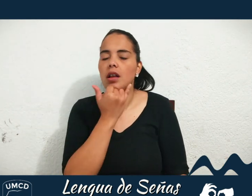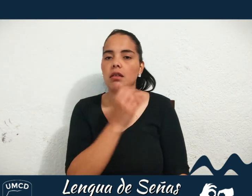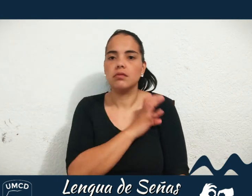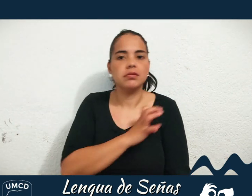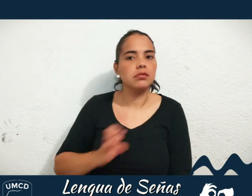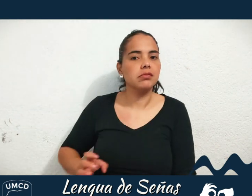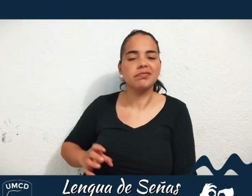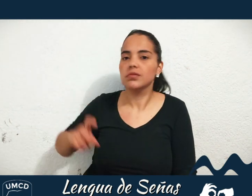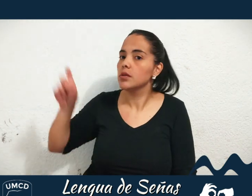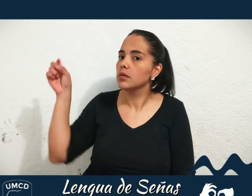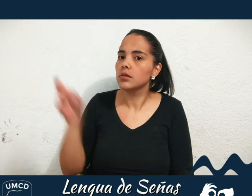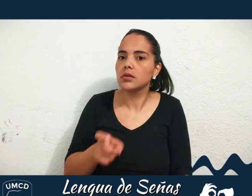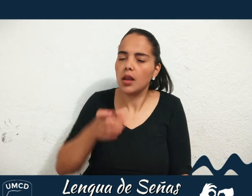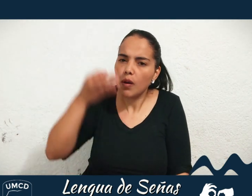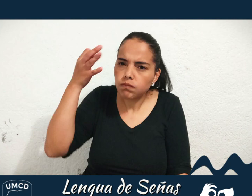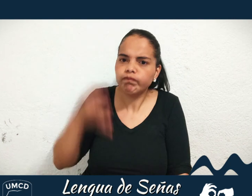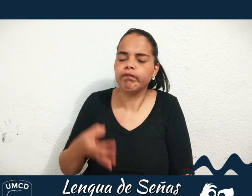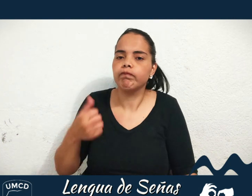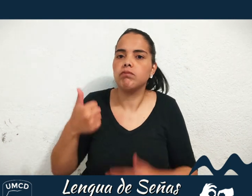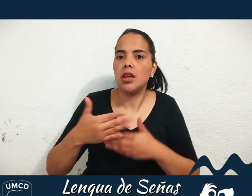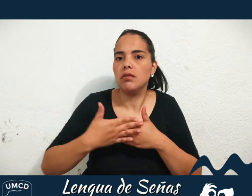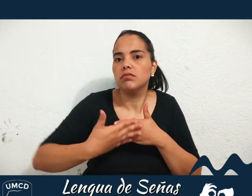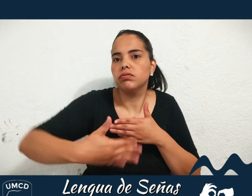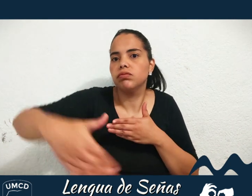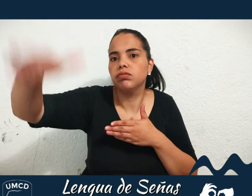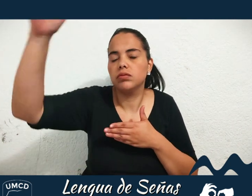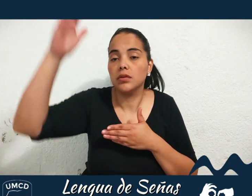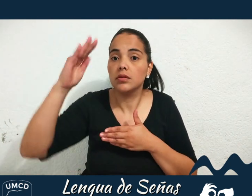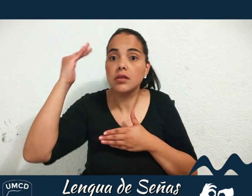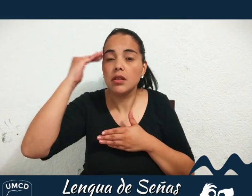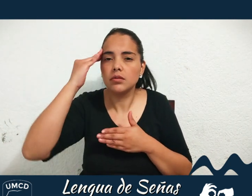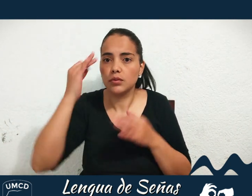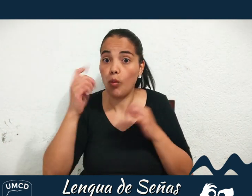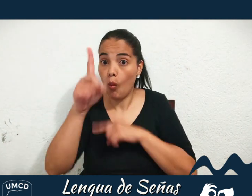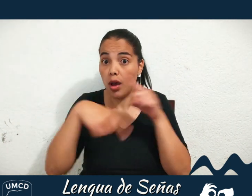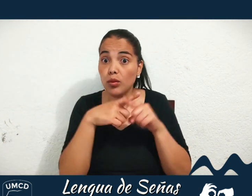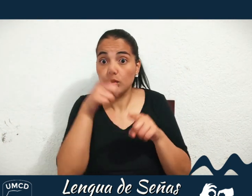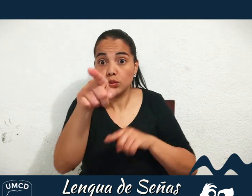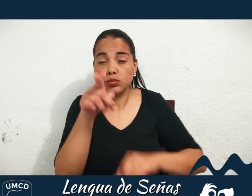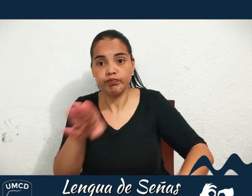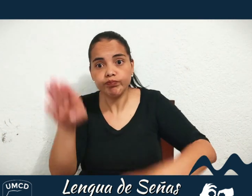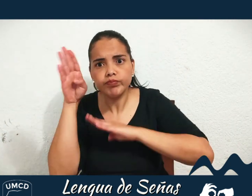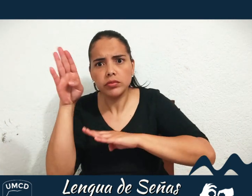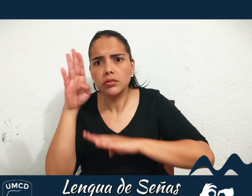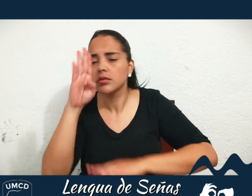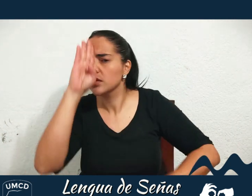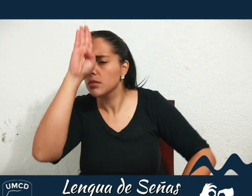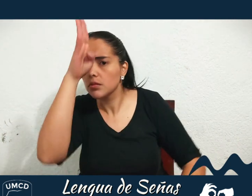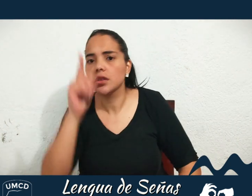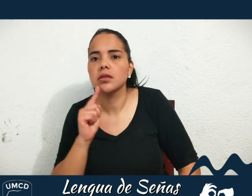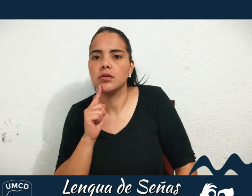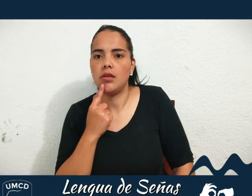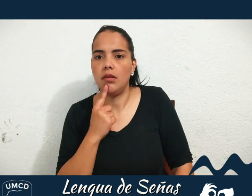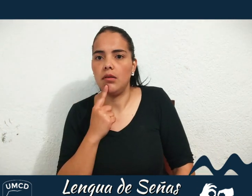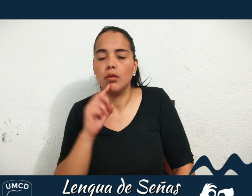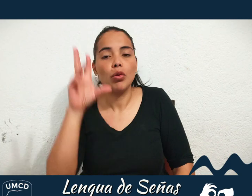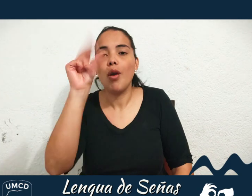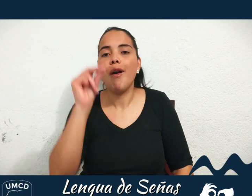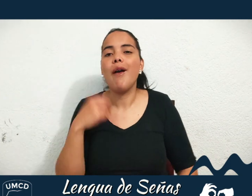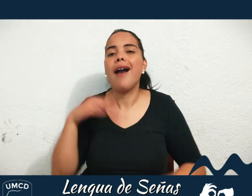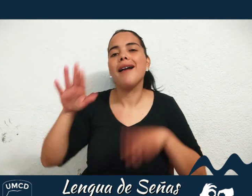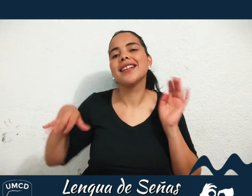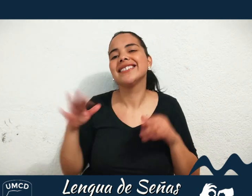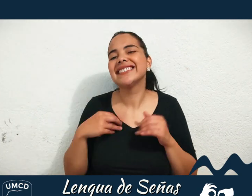de seriedad y de compromiso con aquellos que en los días anteriores les habían ayudado a ellos a conquistar